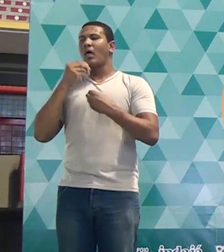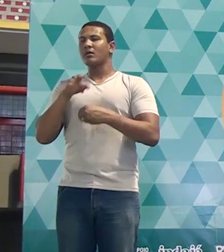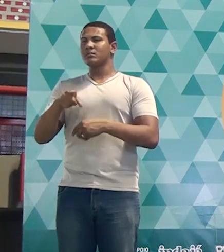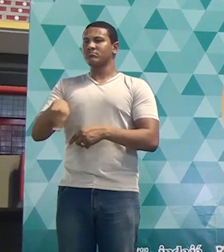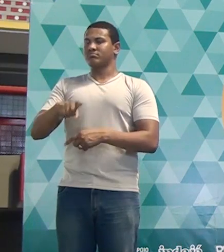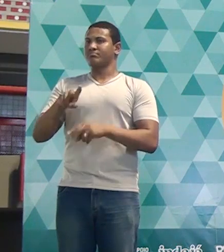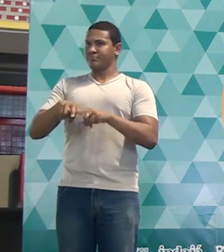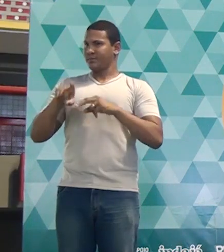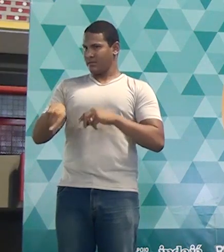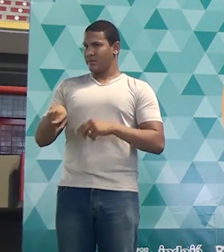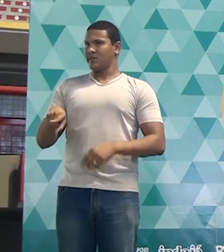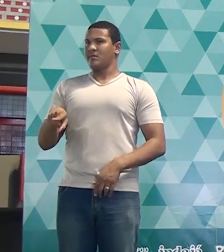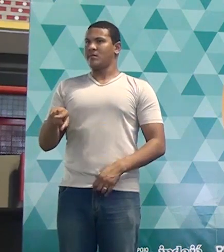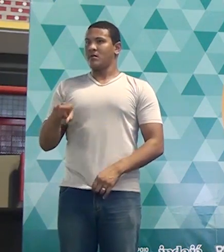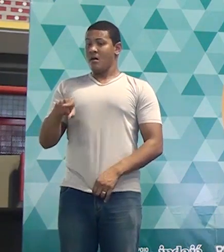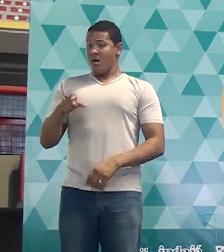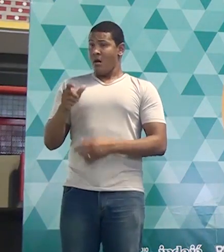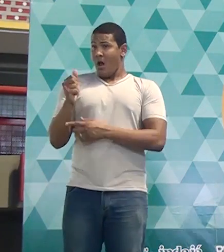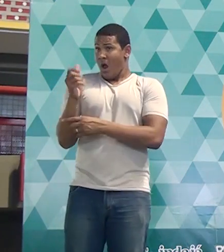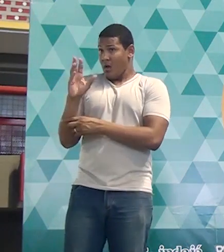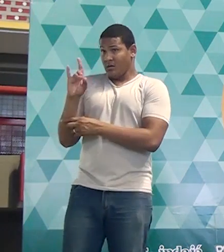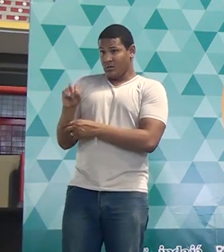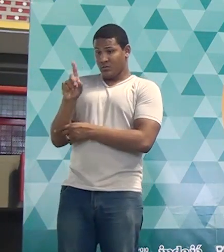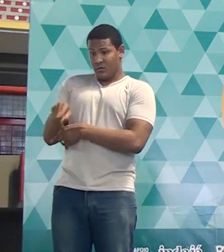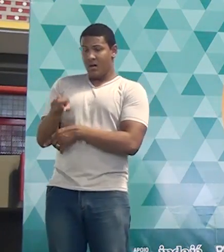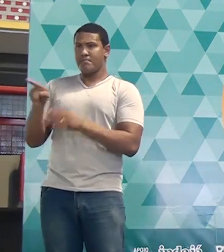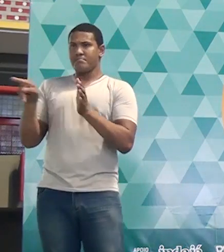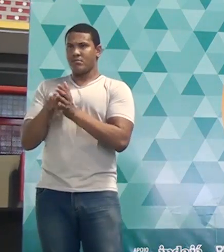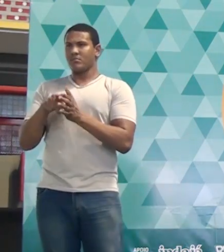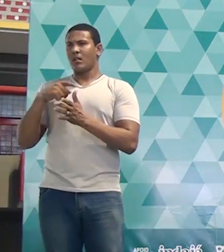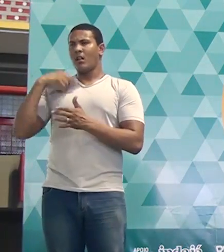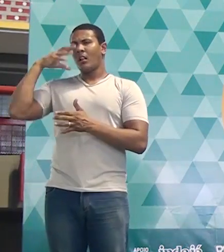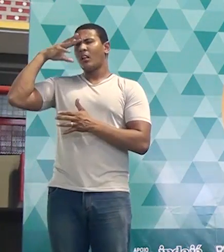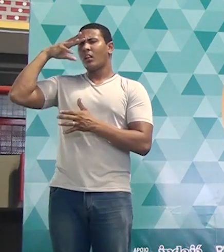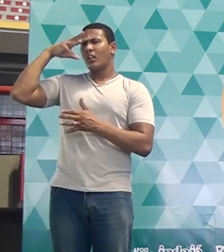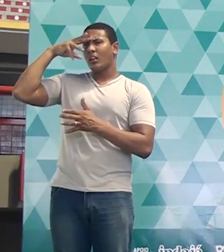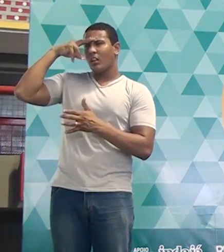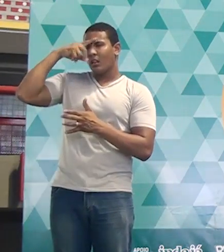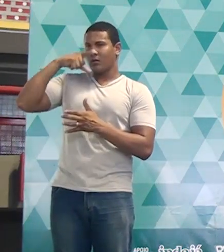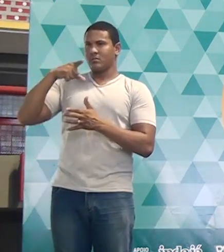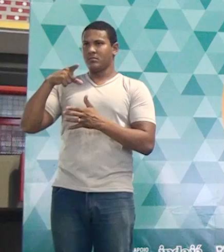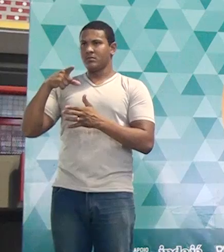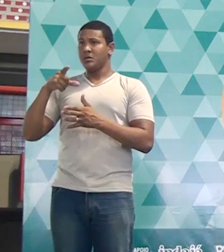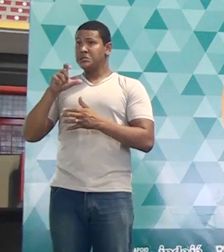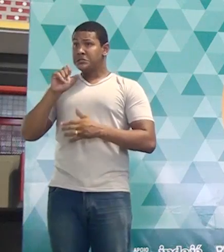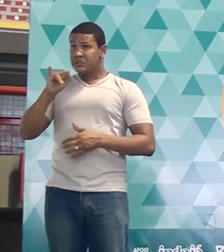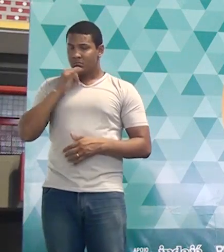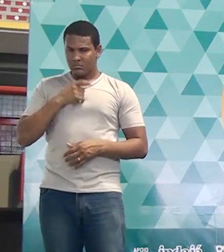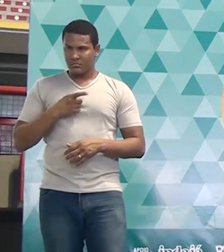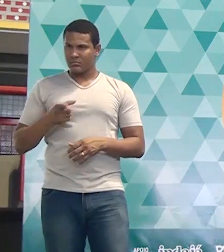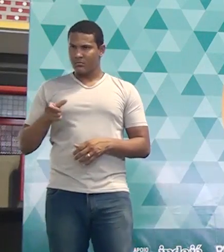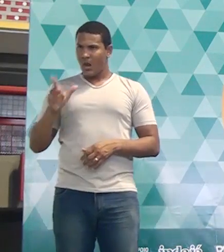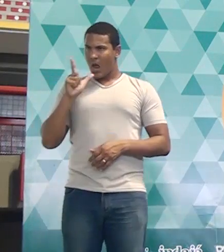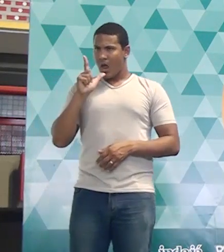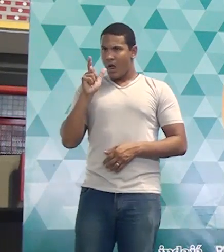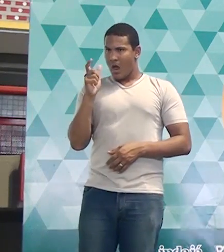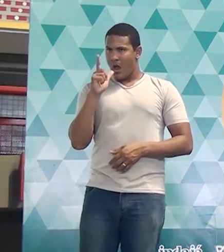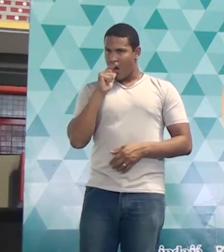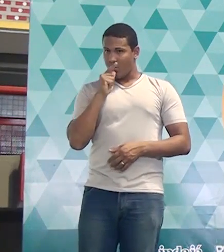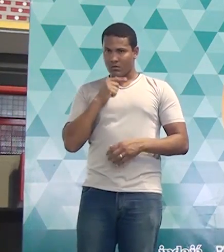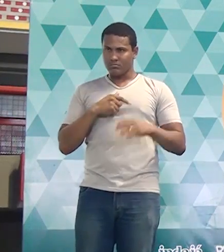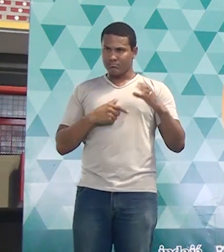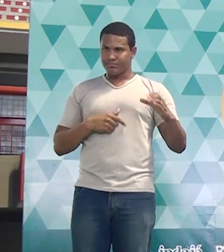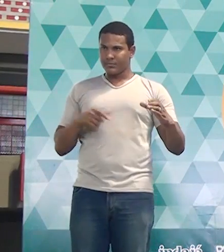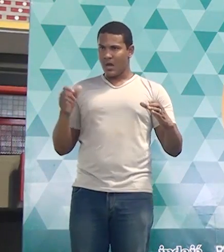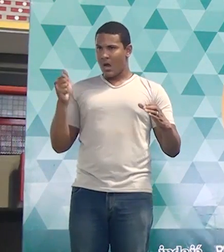Então, o que define a força do ácido é o grau de ionização. Se você puder calcular o grau de ionização, você vai saber a força